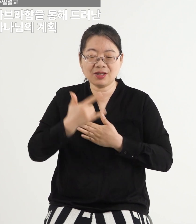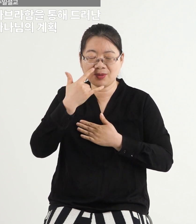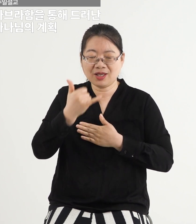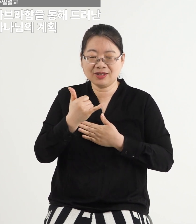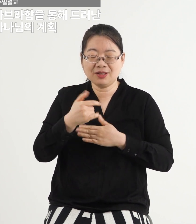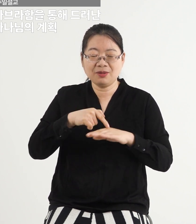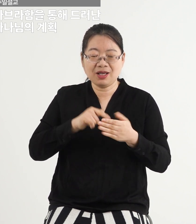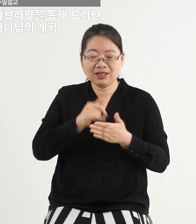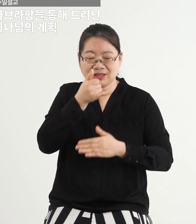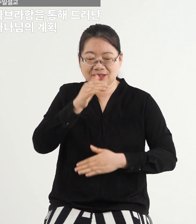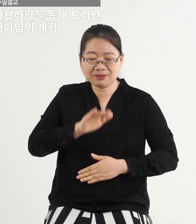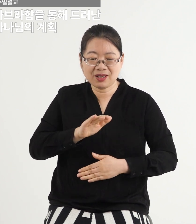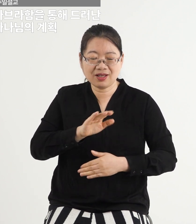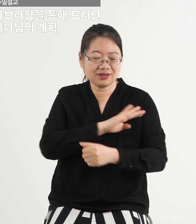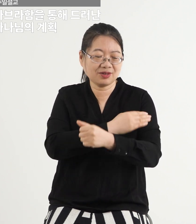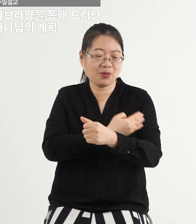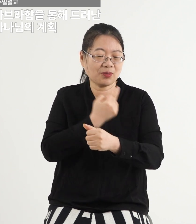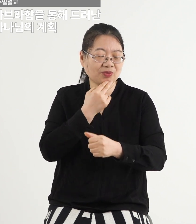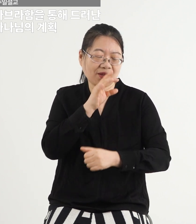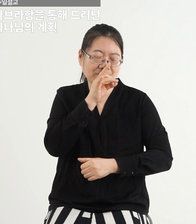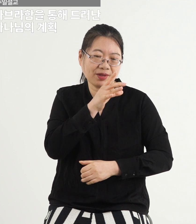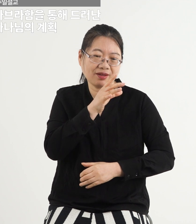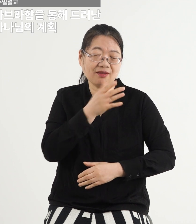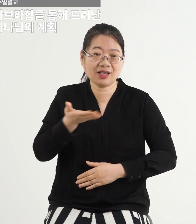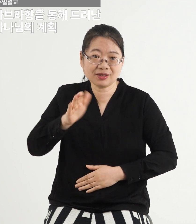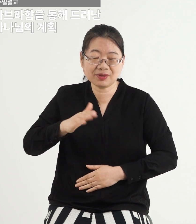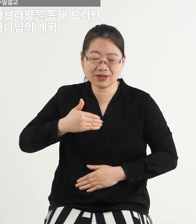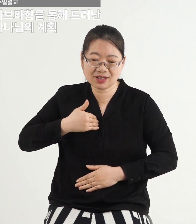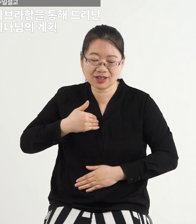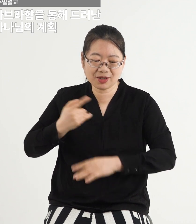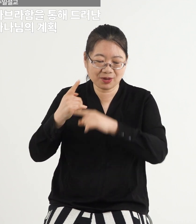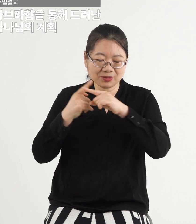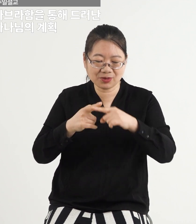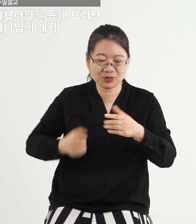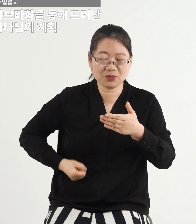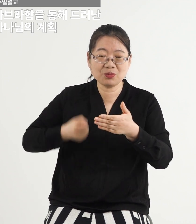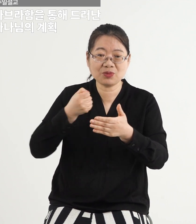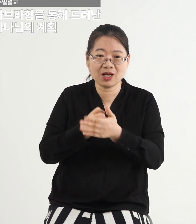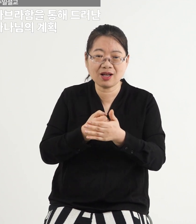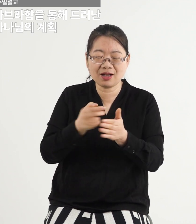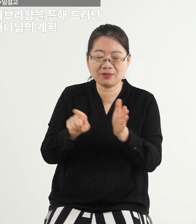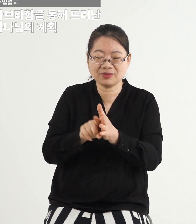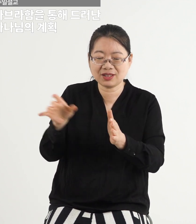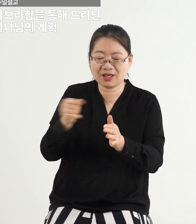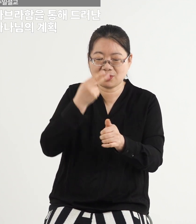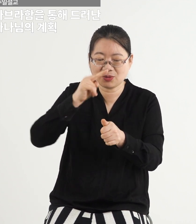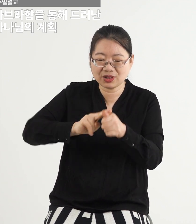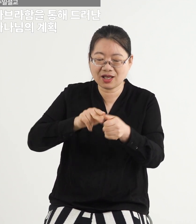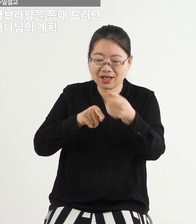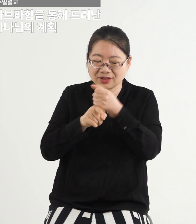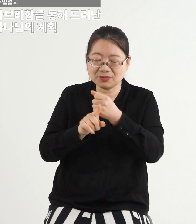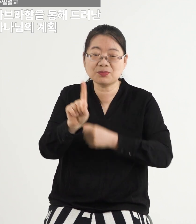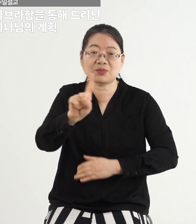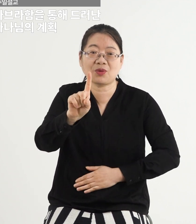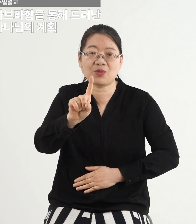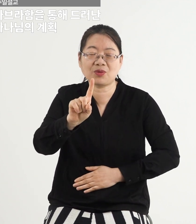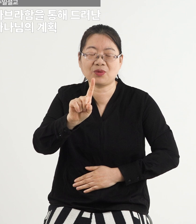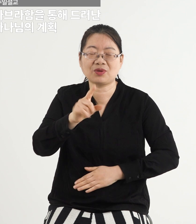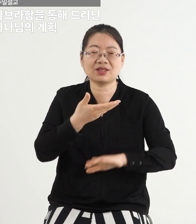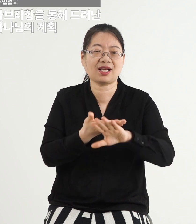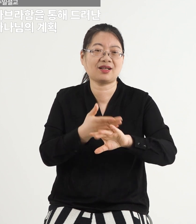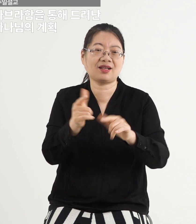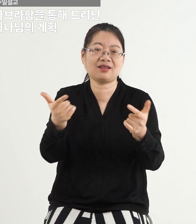근데 제가 무조건 용기를 내서 믿음으로 도전하라는 이유는 딴 게 아니에요.